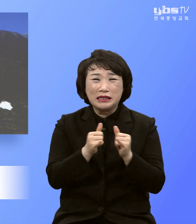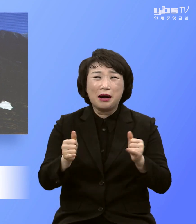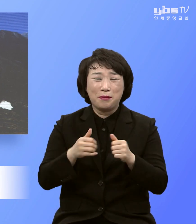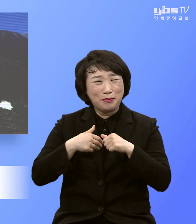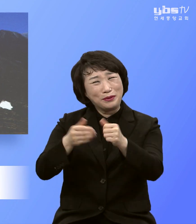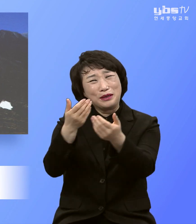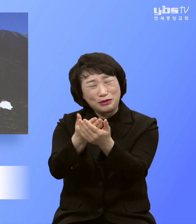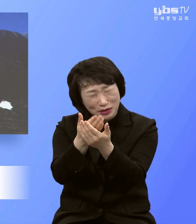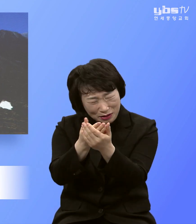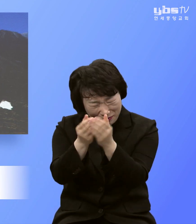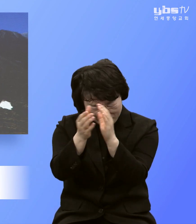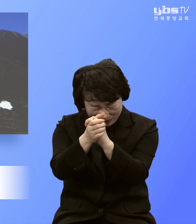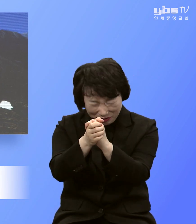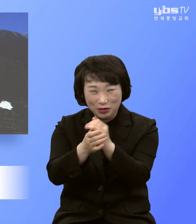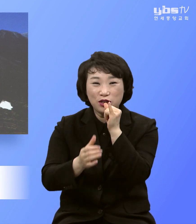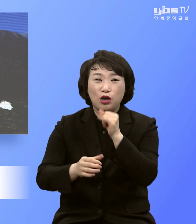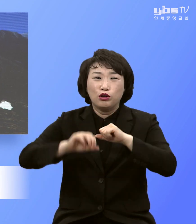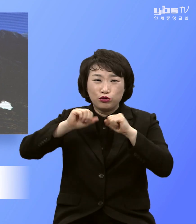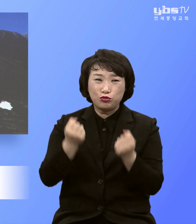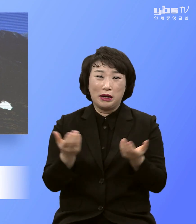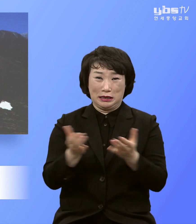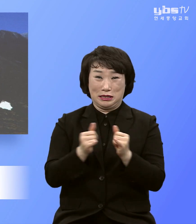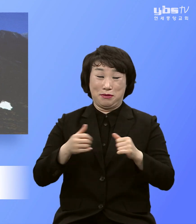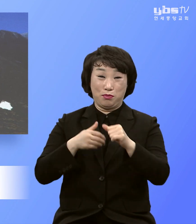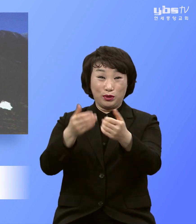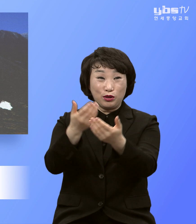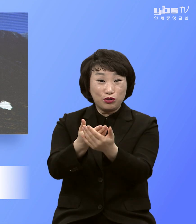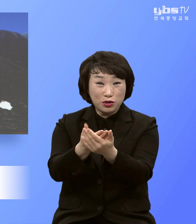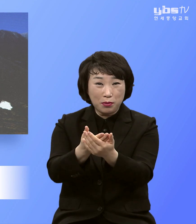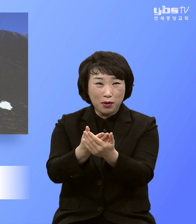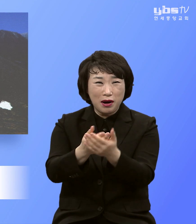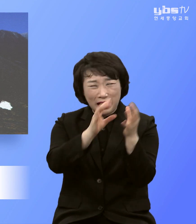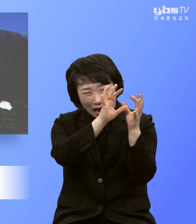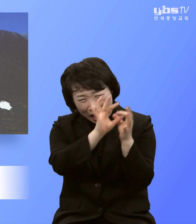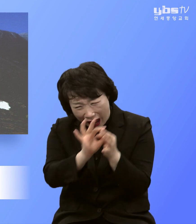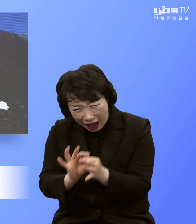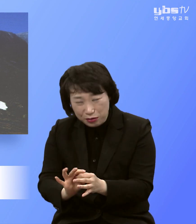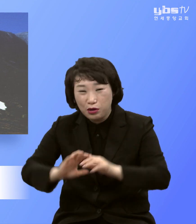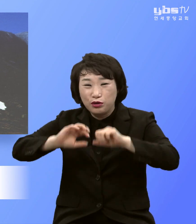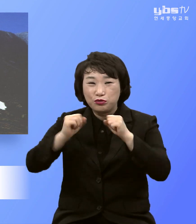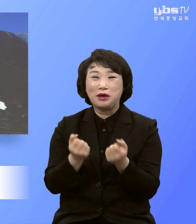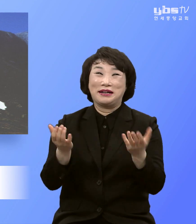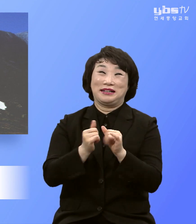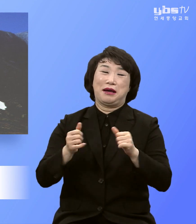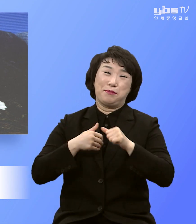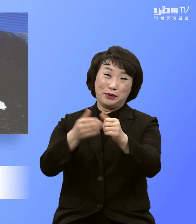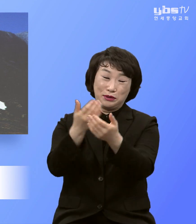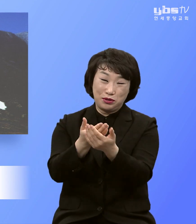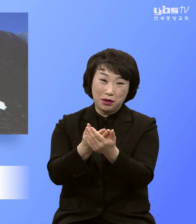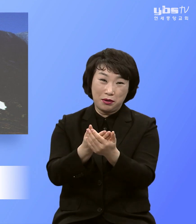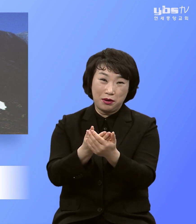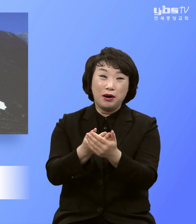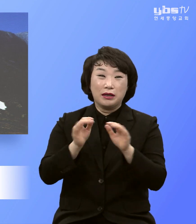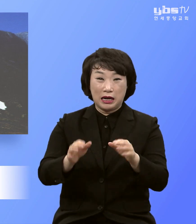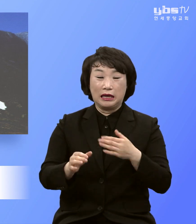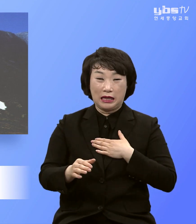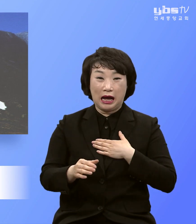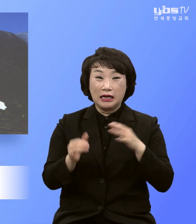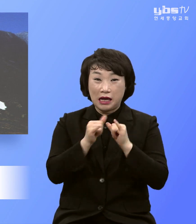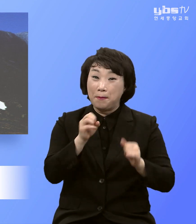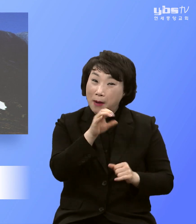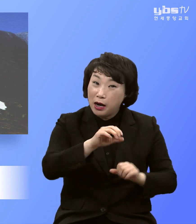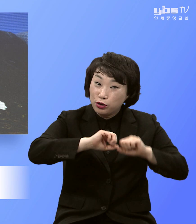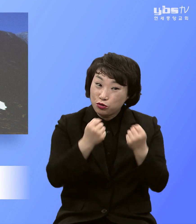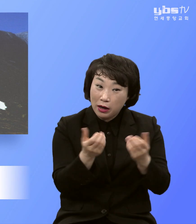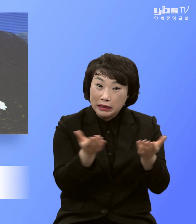주세요. 순종할 일꾼, 무제한 순종할 일꾼. 주님, 내 말에 순종할